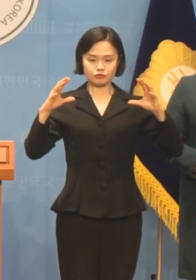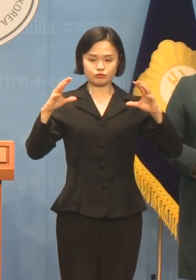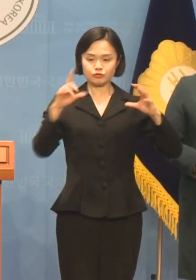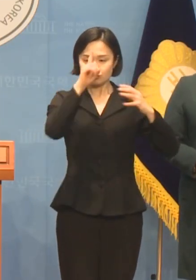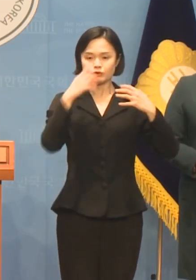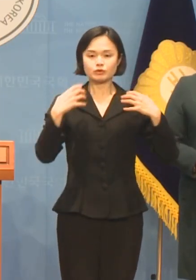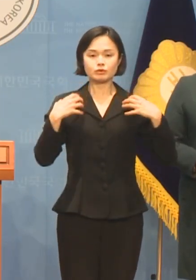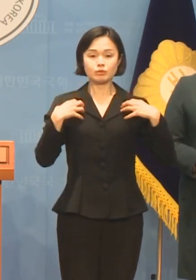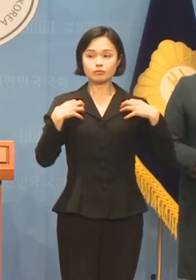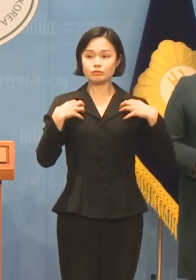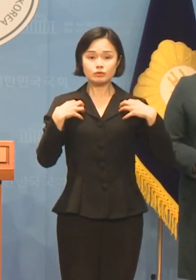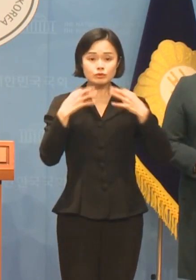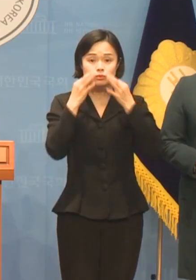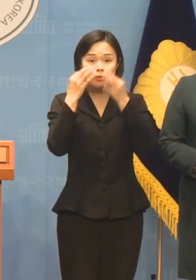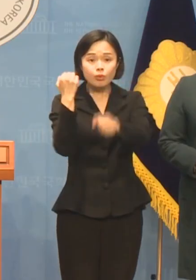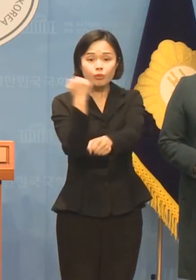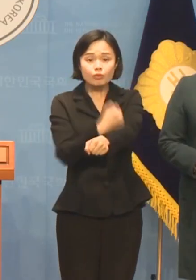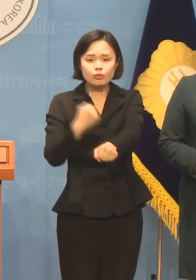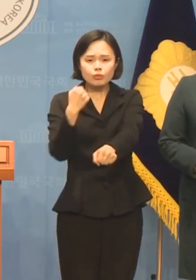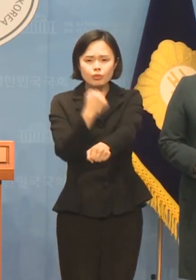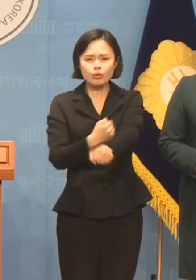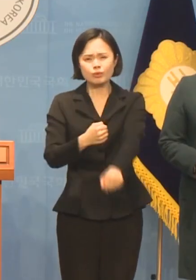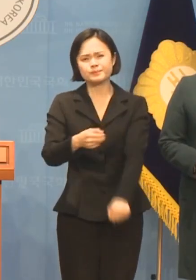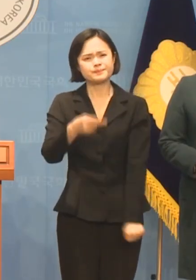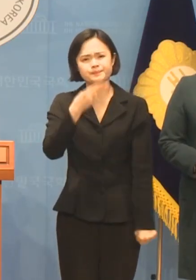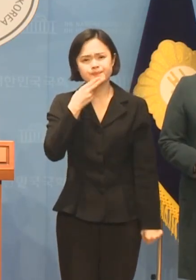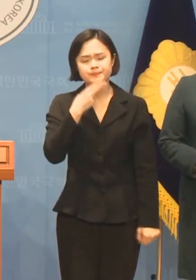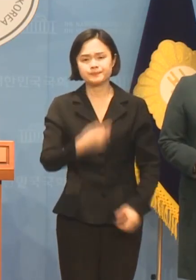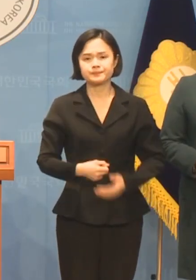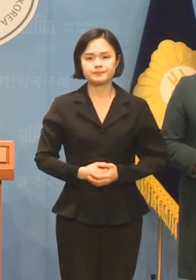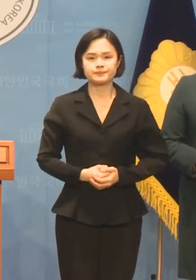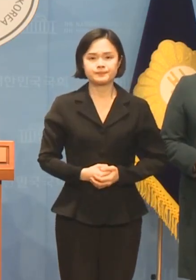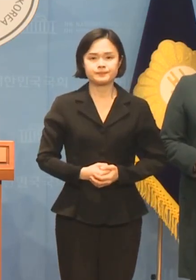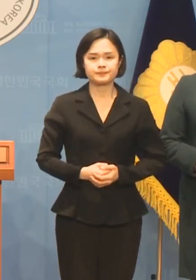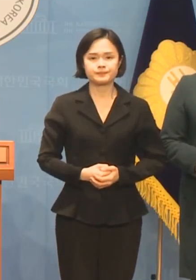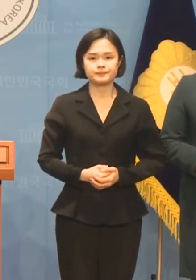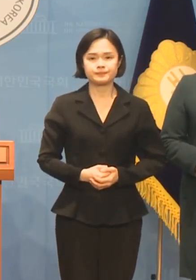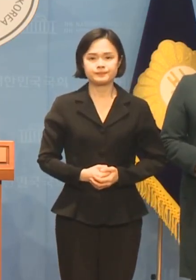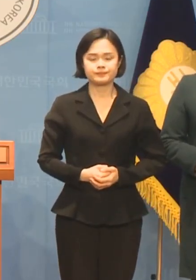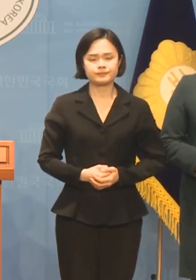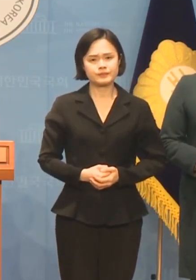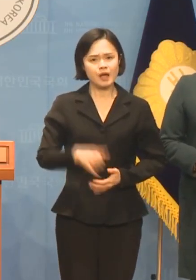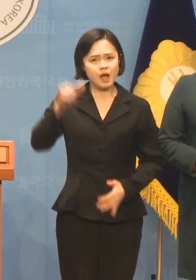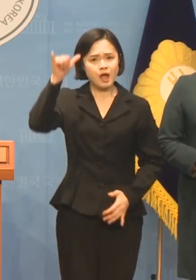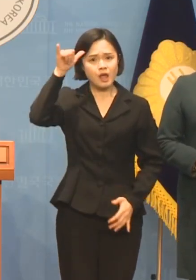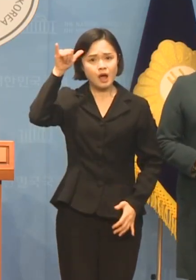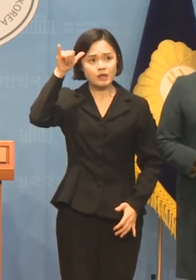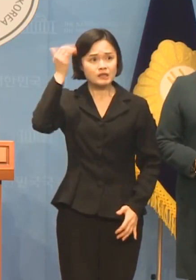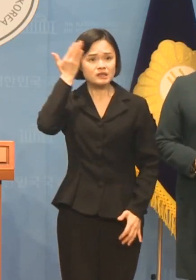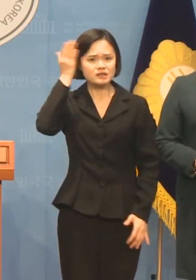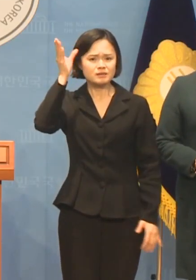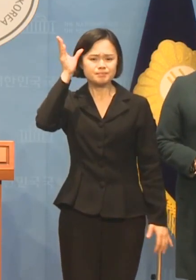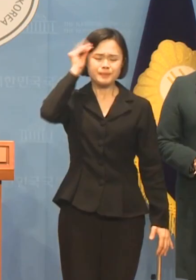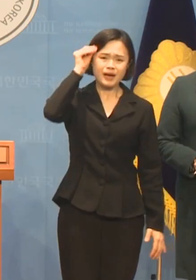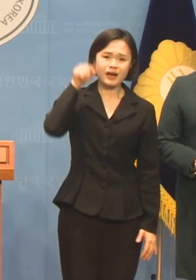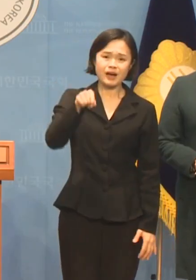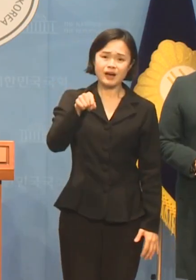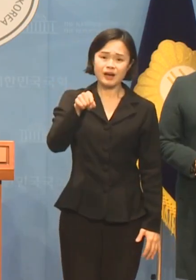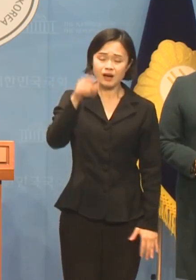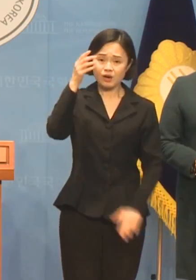노력도 기울이지 않았습니다. 지금 그 무지의 결과로 국제적인 협력과 기술